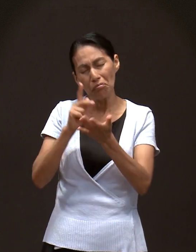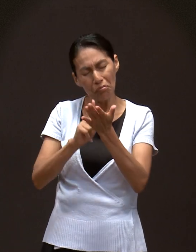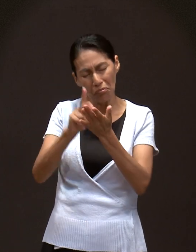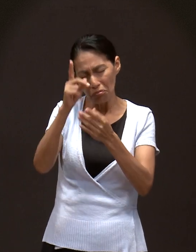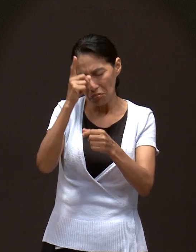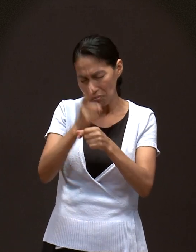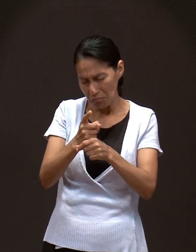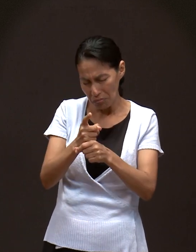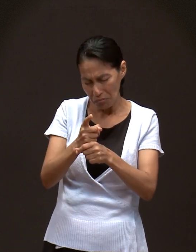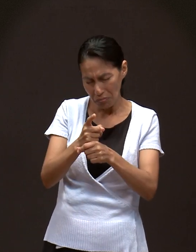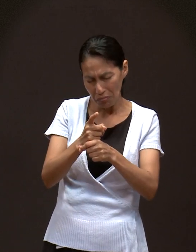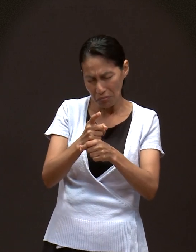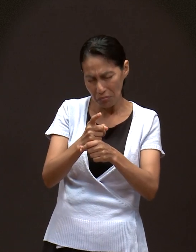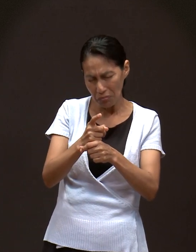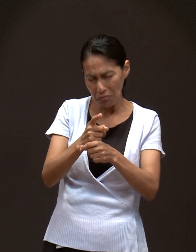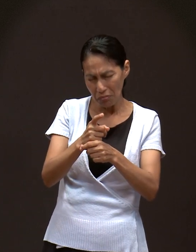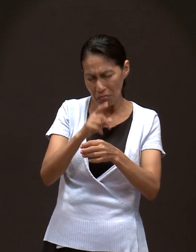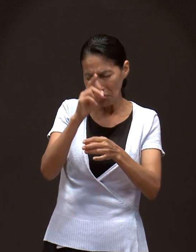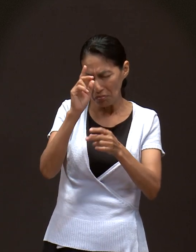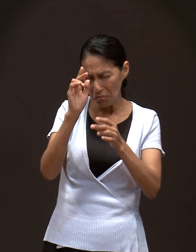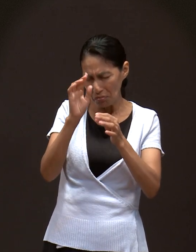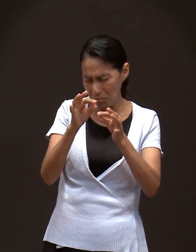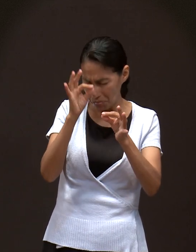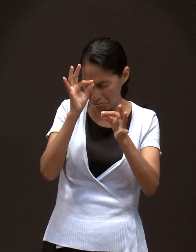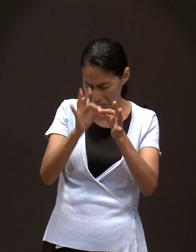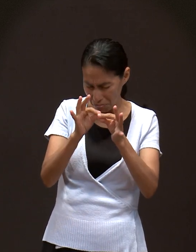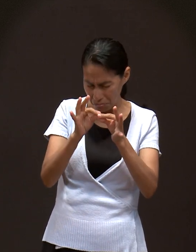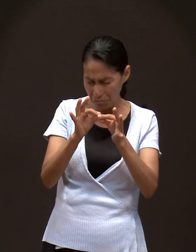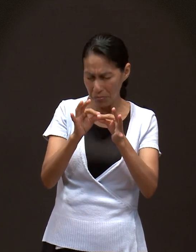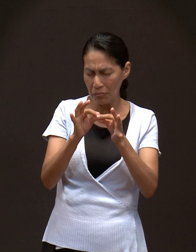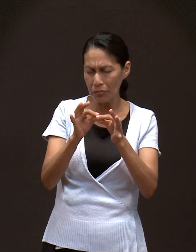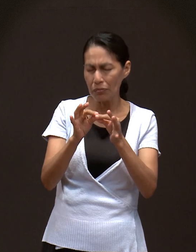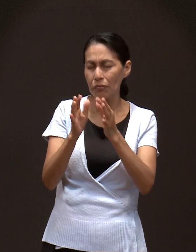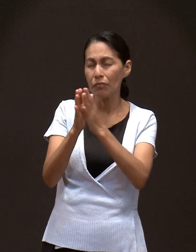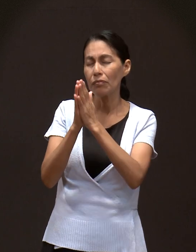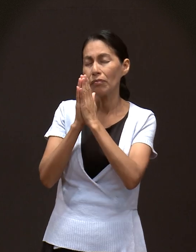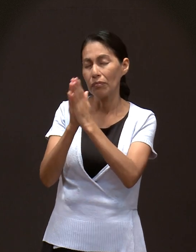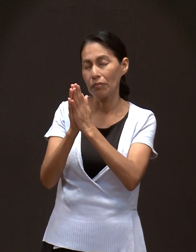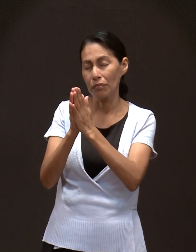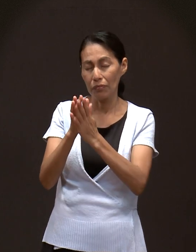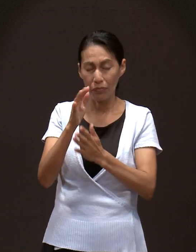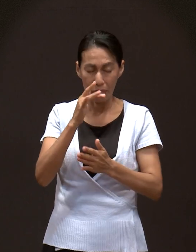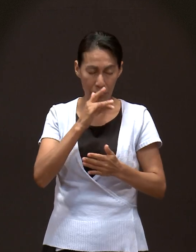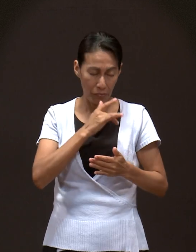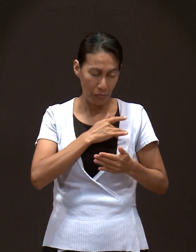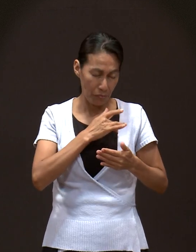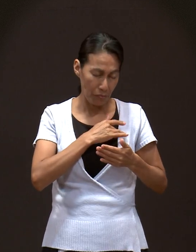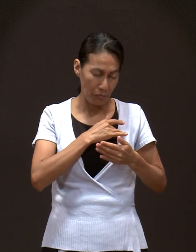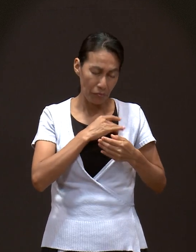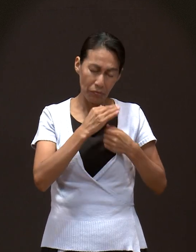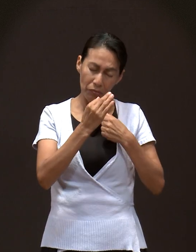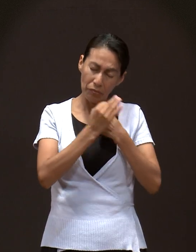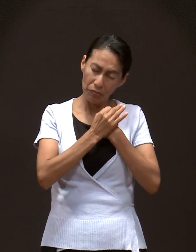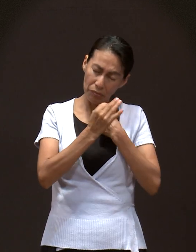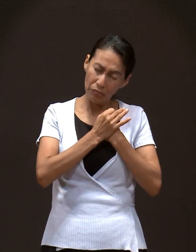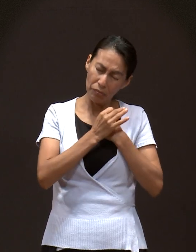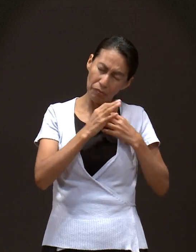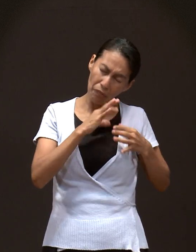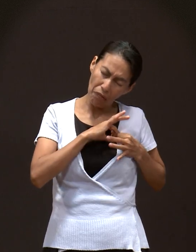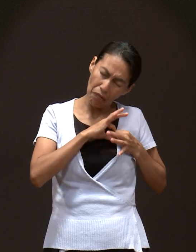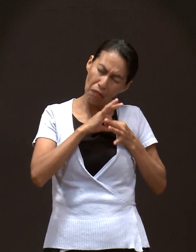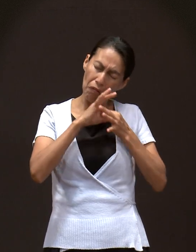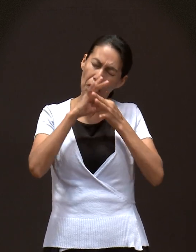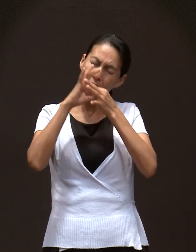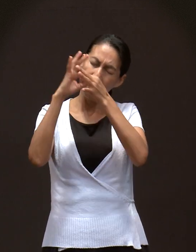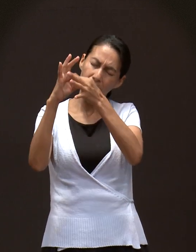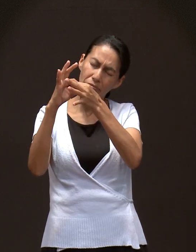como siempre lo has hecho. Amén. Padre, cuida nuestros corazones, que tu Espíritu Santo pueda estar en nuestras